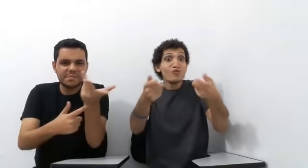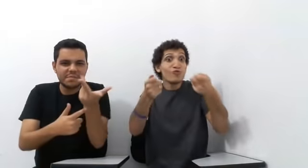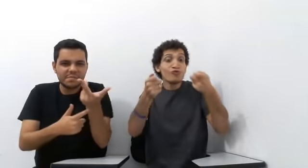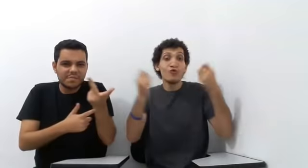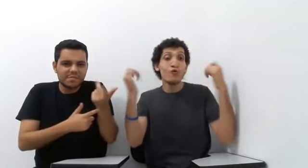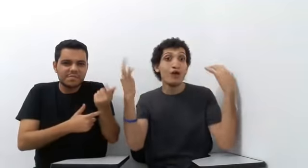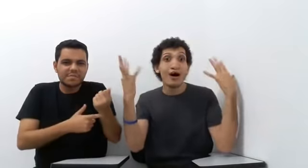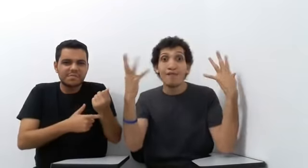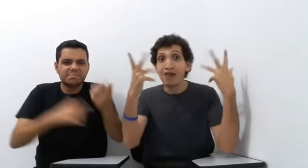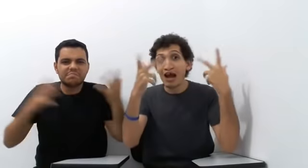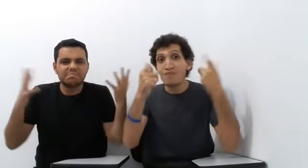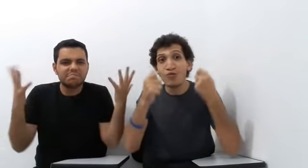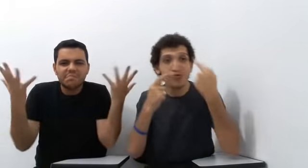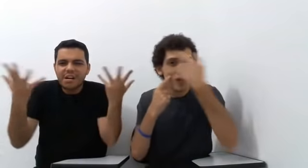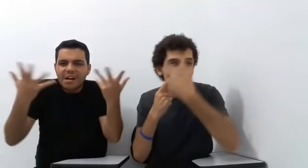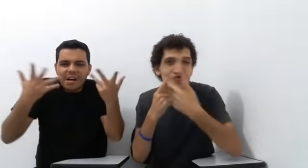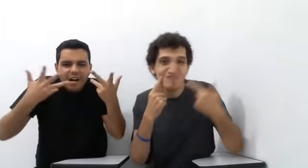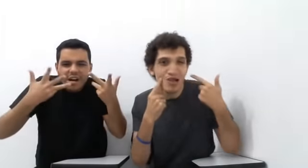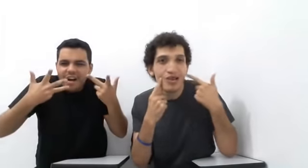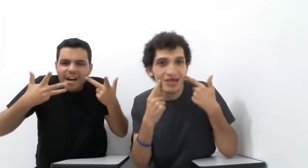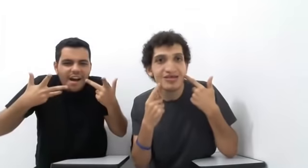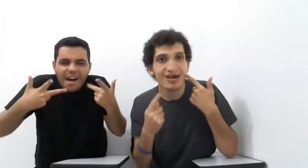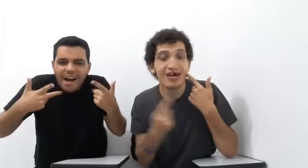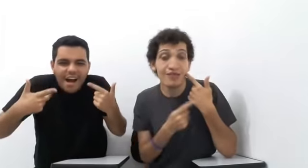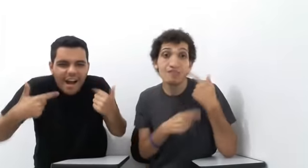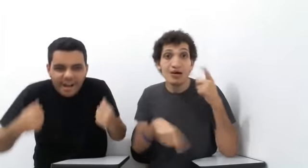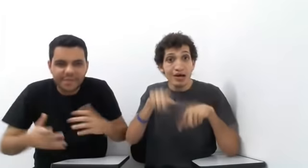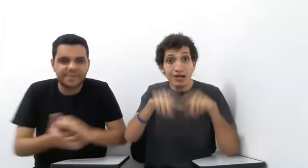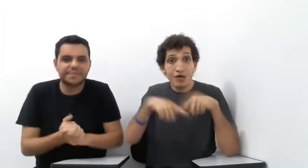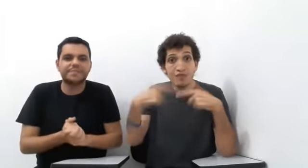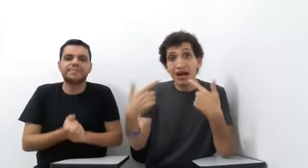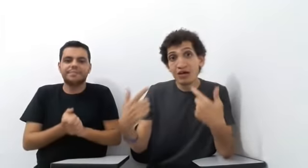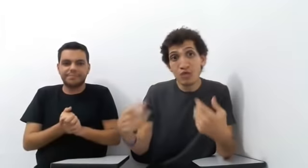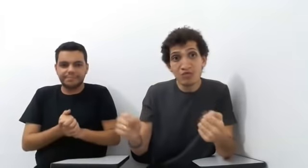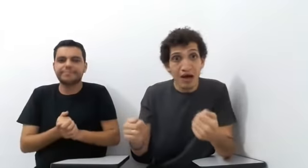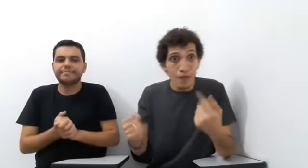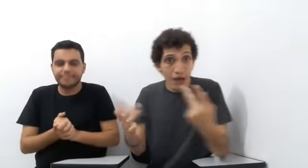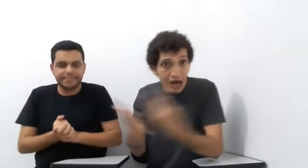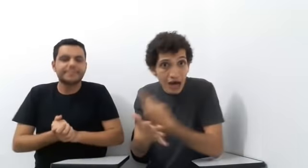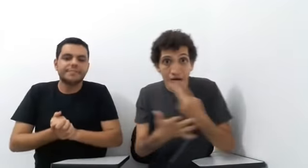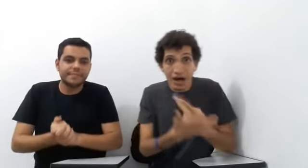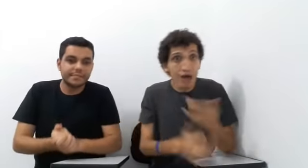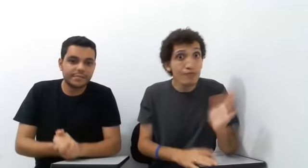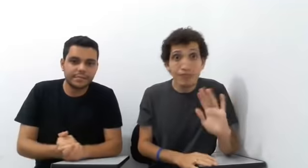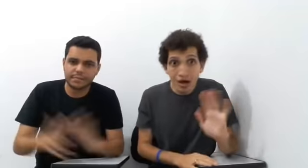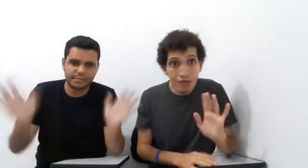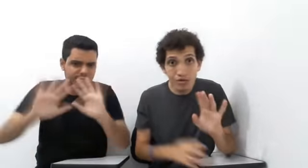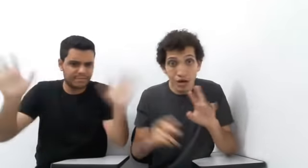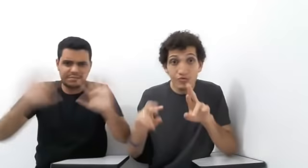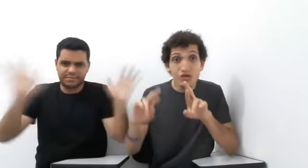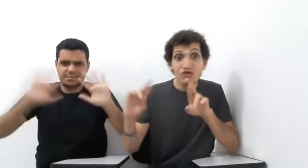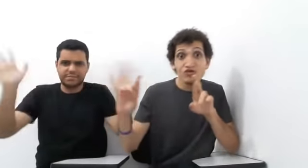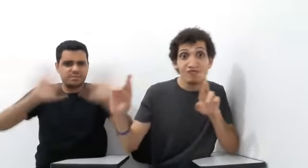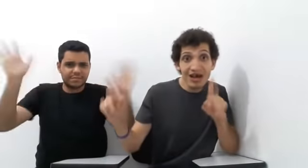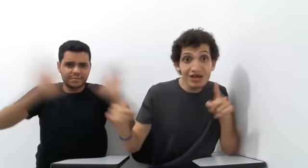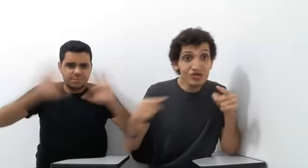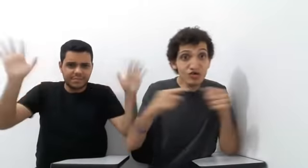Maravilhoso, ou maravilhoso, ave de beleza, né? Então, são aí variações linguísticas. Tá errado? Não, são diferentes